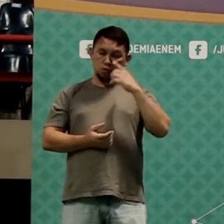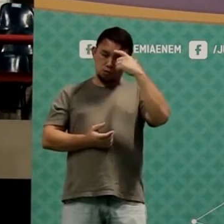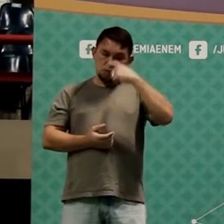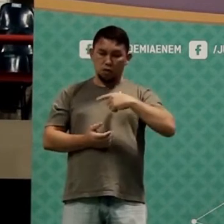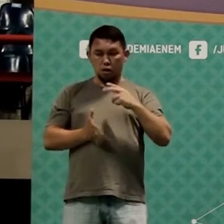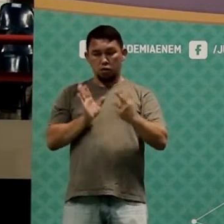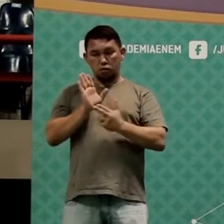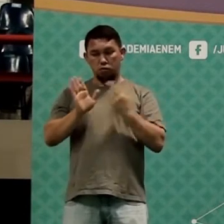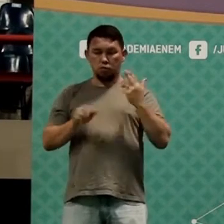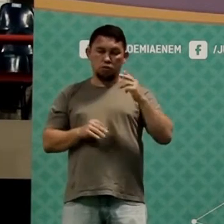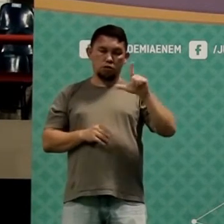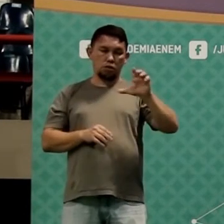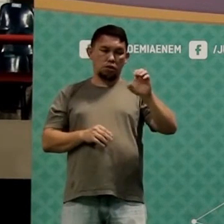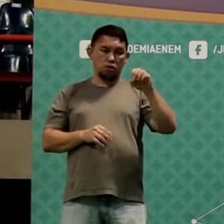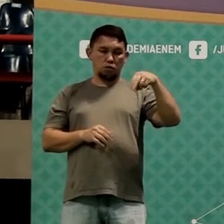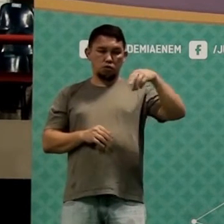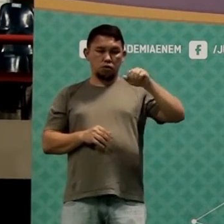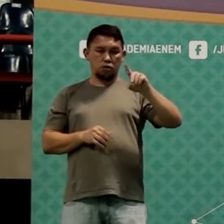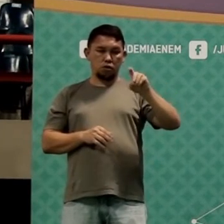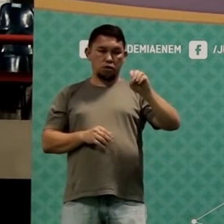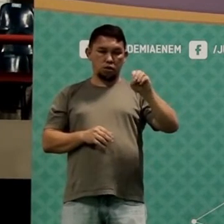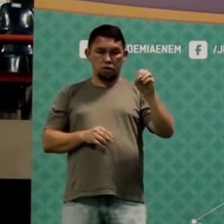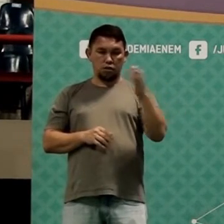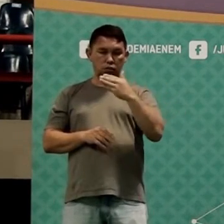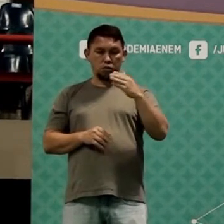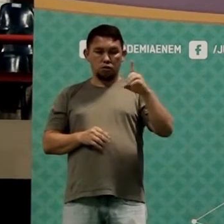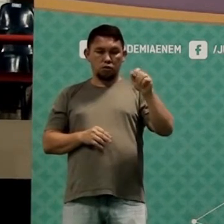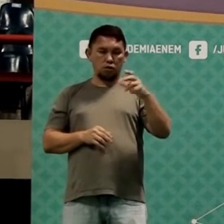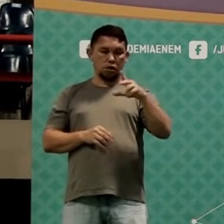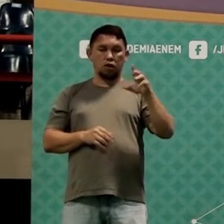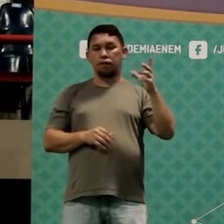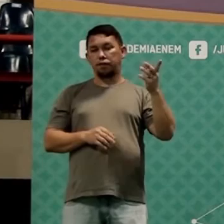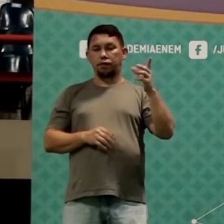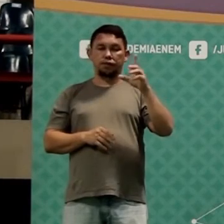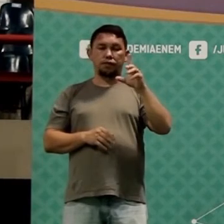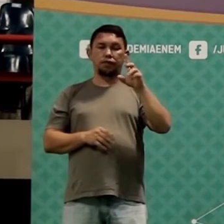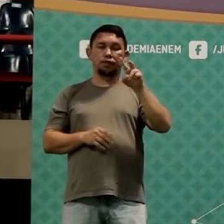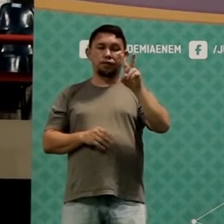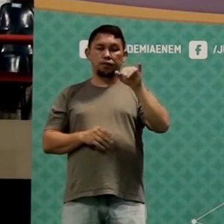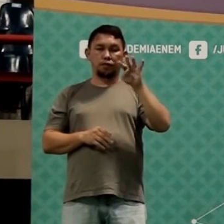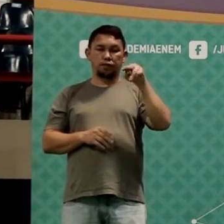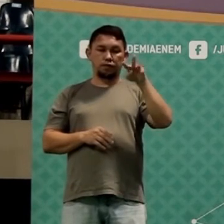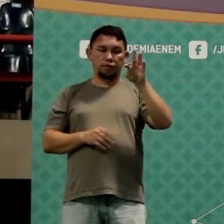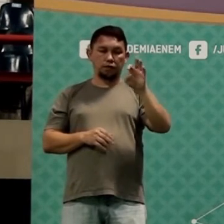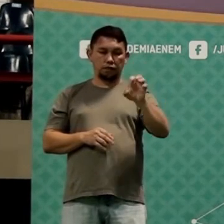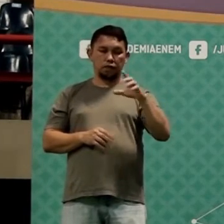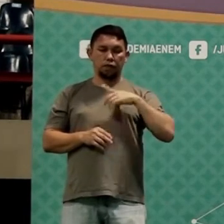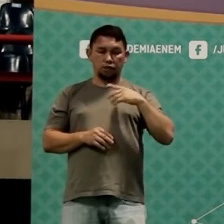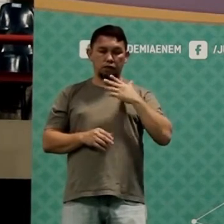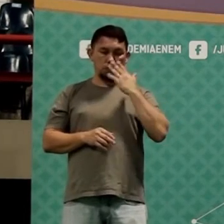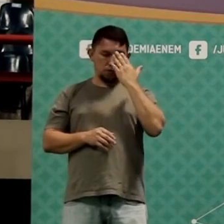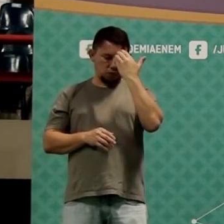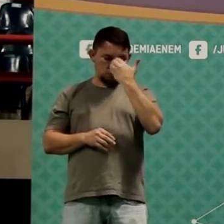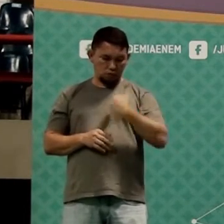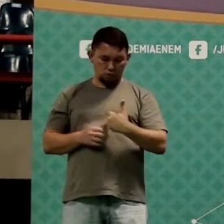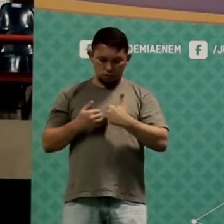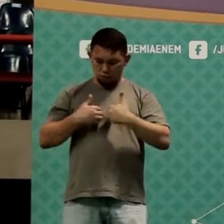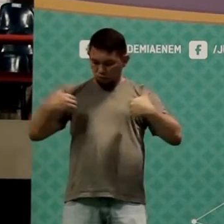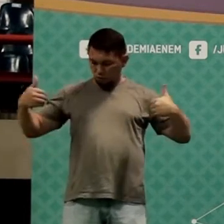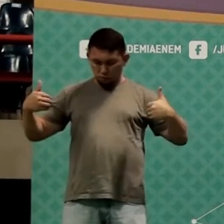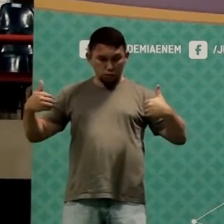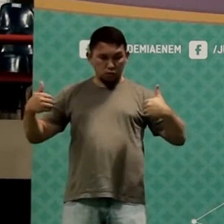da Vinci, se você dividisse o corpo humano ao meio, e dividisse o lado direito pelo lado